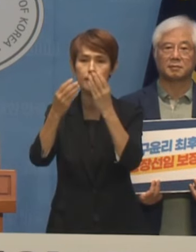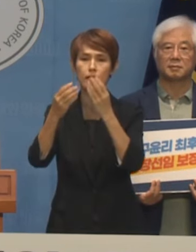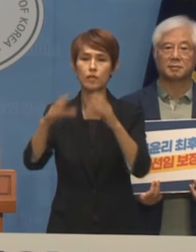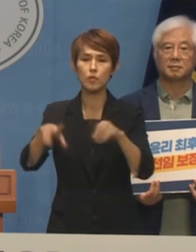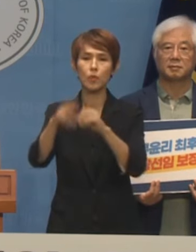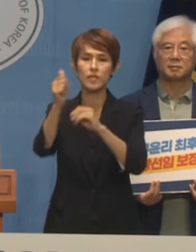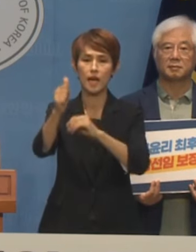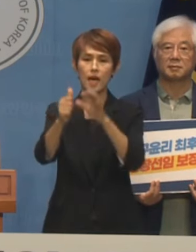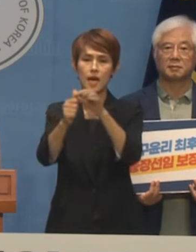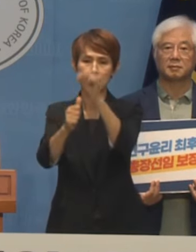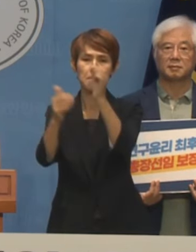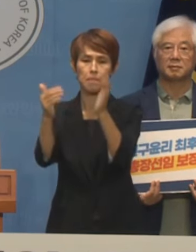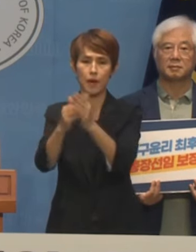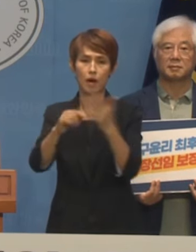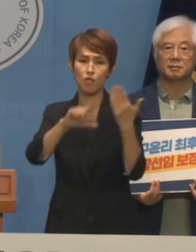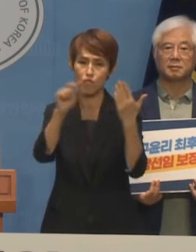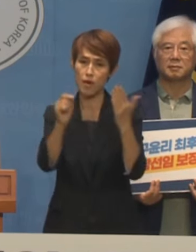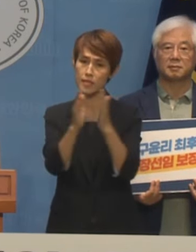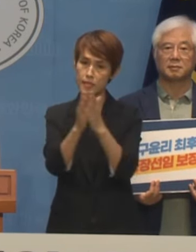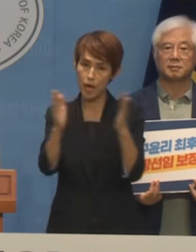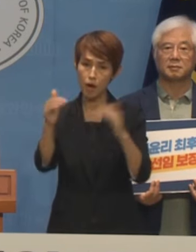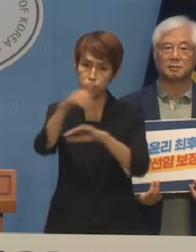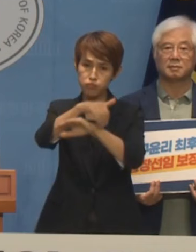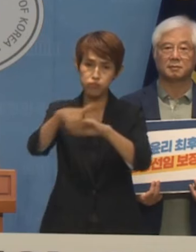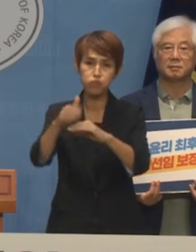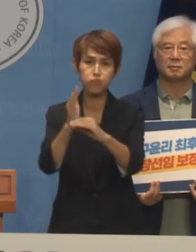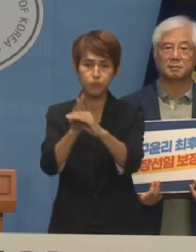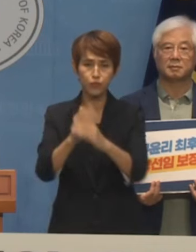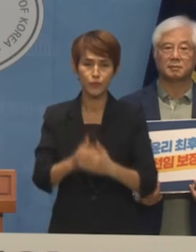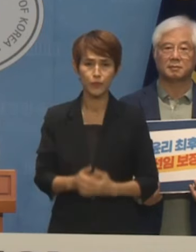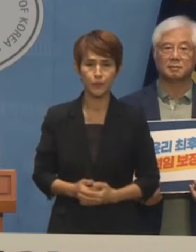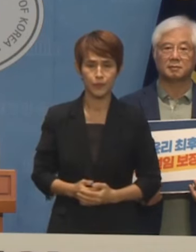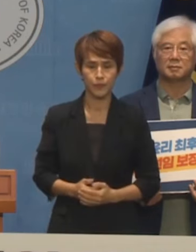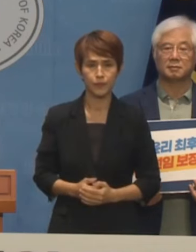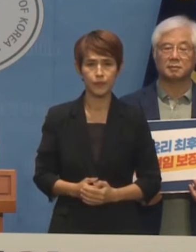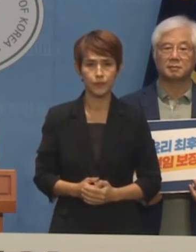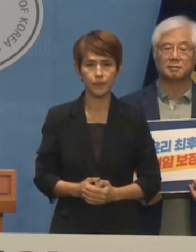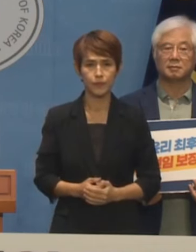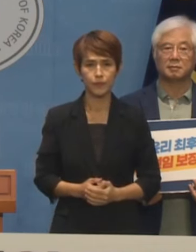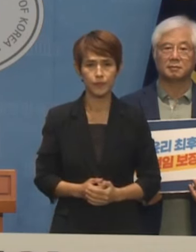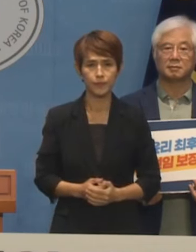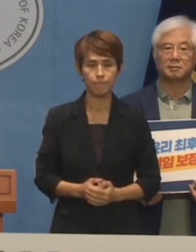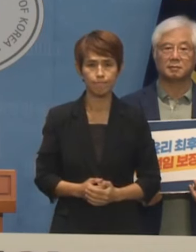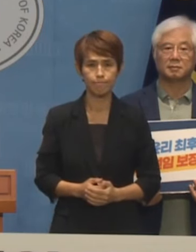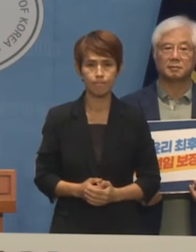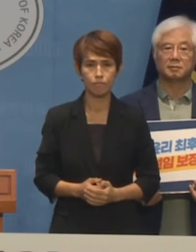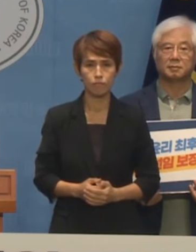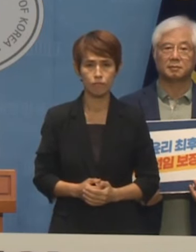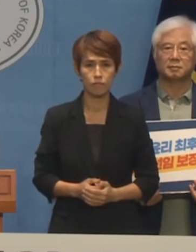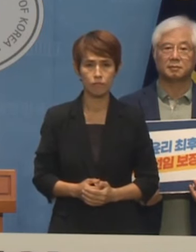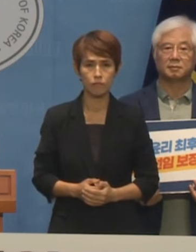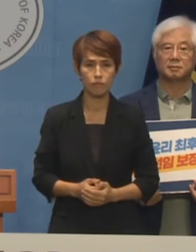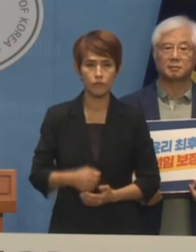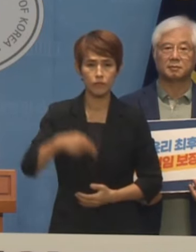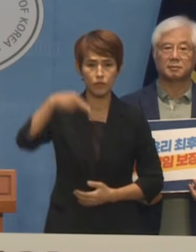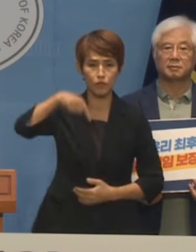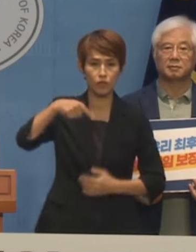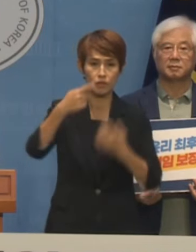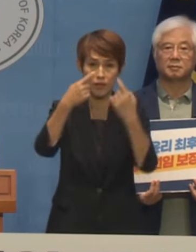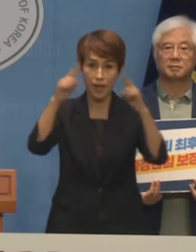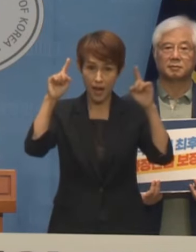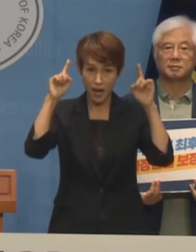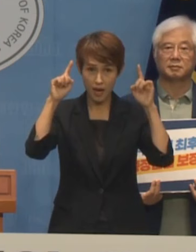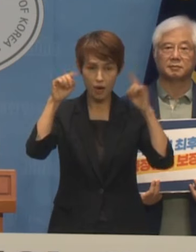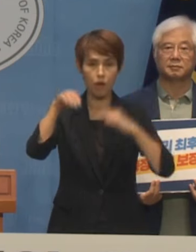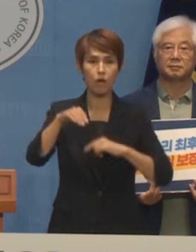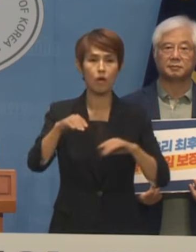선출해 9월 임시 시작을 앞두고 있었습니다. 임기 시작을 앞두고 있었습니다. 그런데 숙명학원이 오늘로